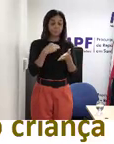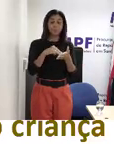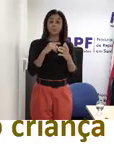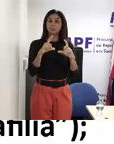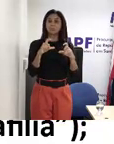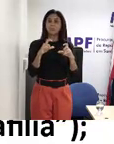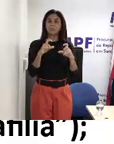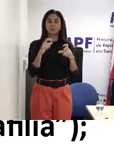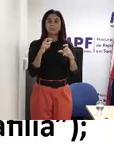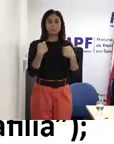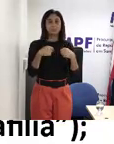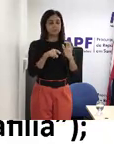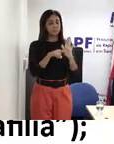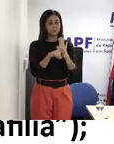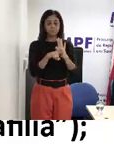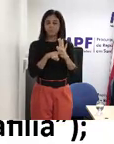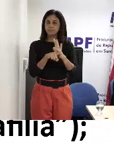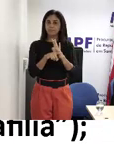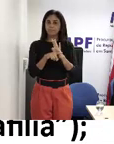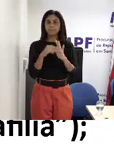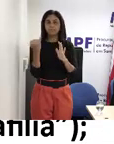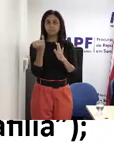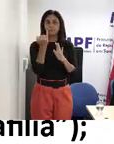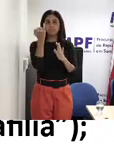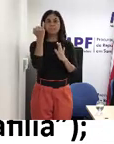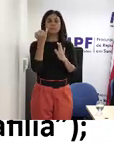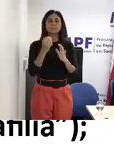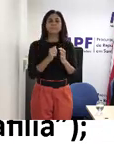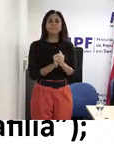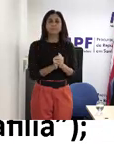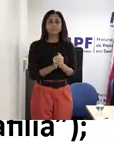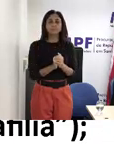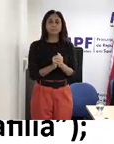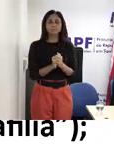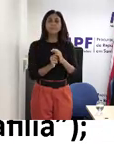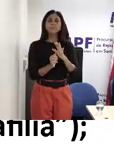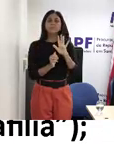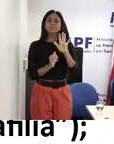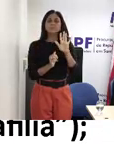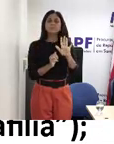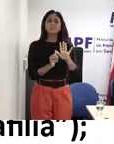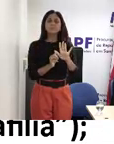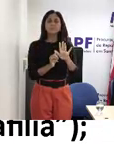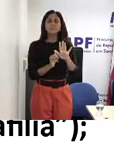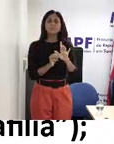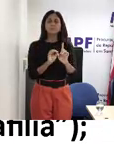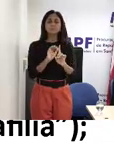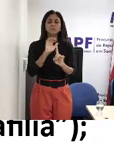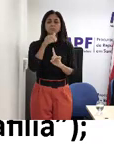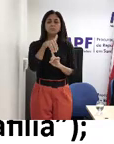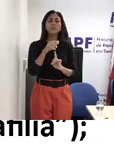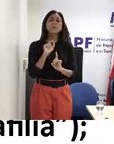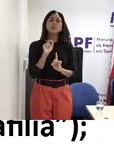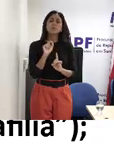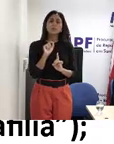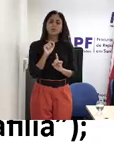por gentileza bom e o que seria a pedofilia tá a pedofilia não é o crime em si a pedofilia